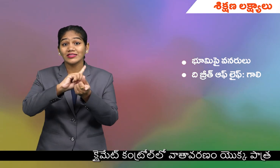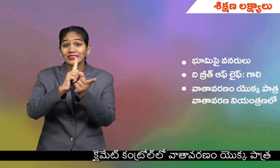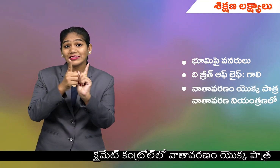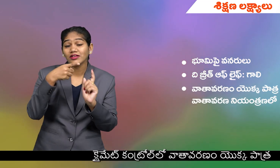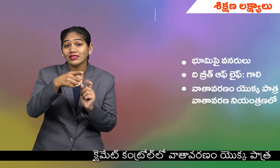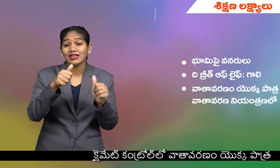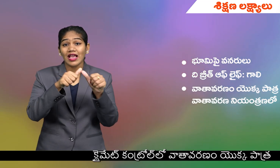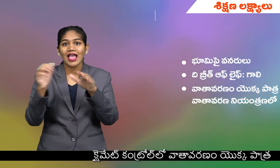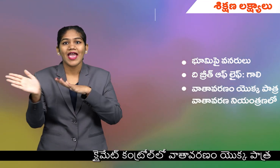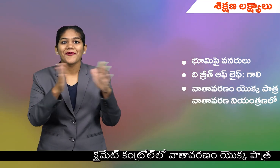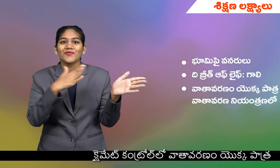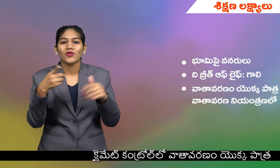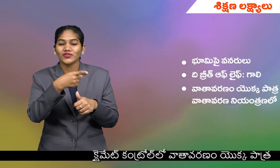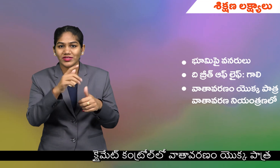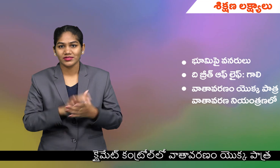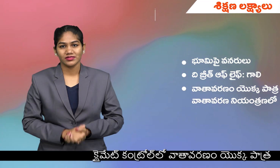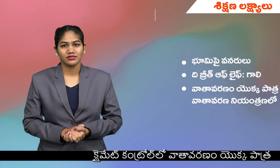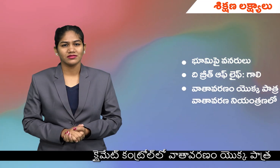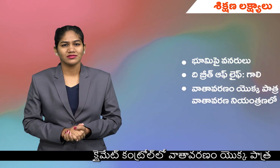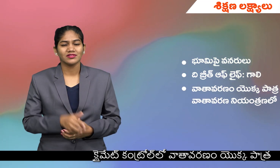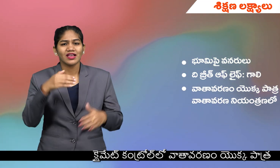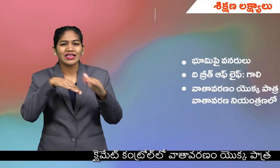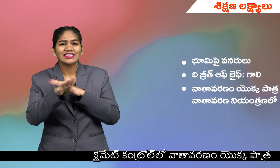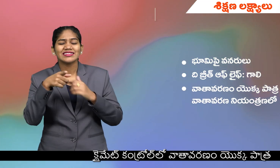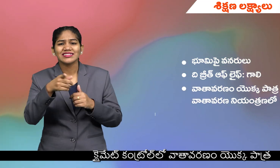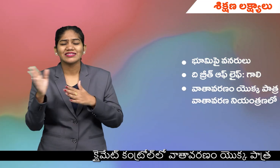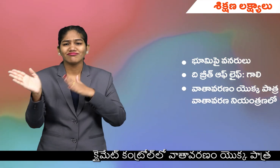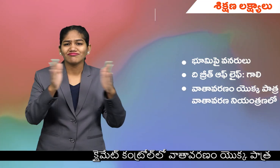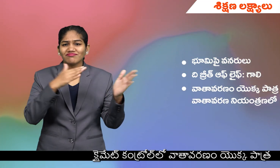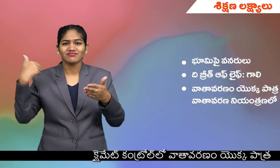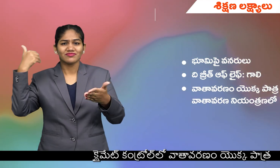క్లైమేట్ కంట్రోల్లో వాతావరణం యొక్క పాత్ర,